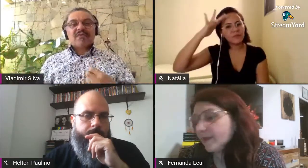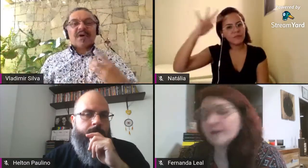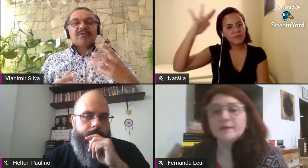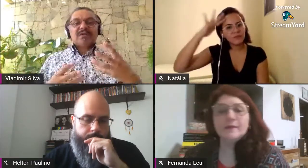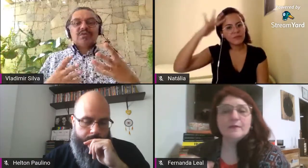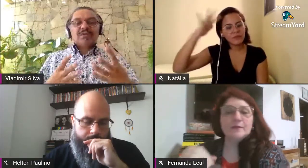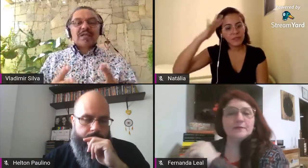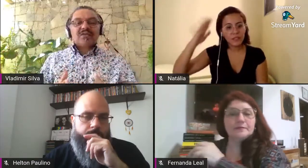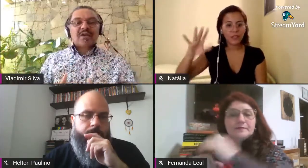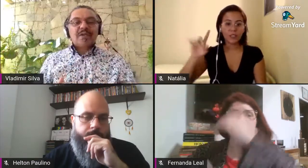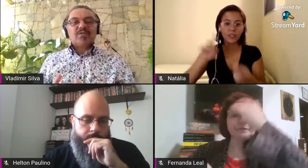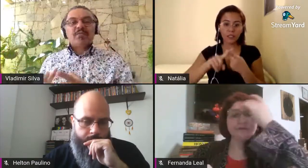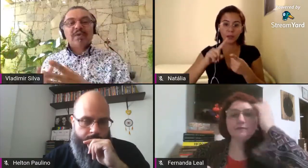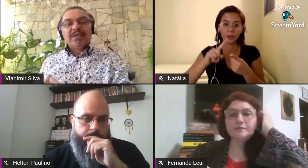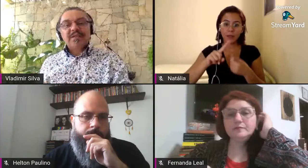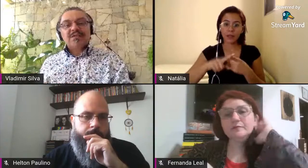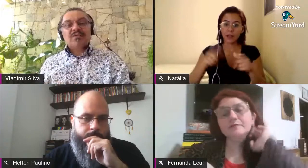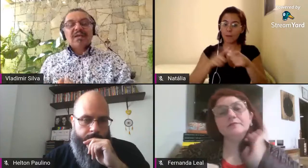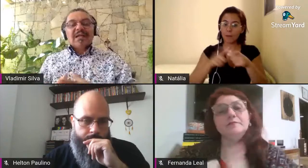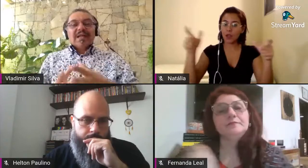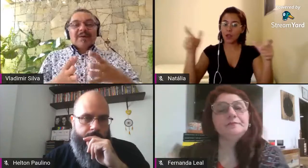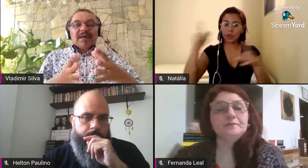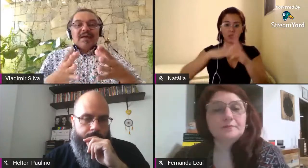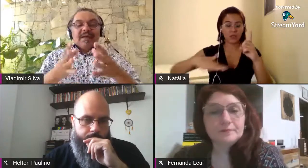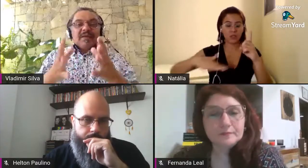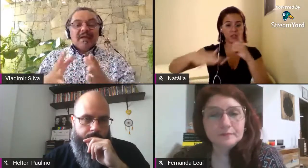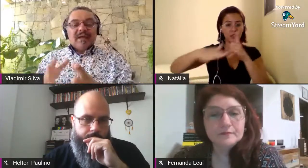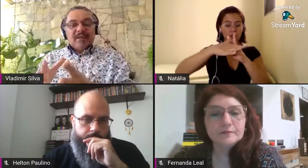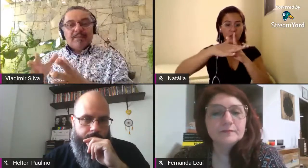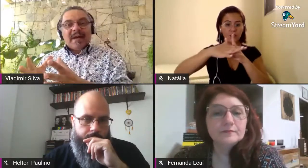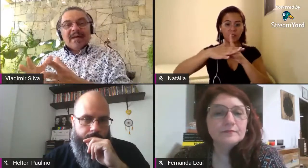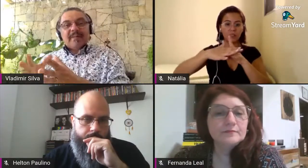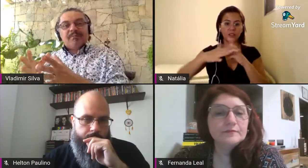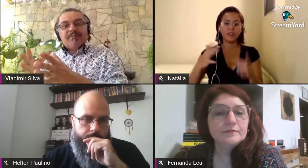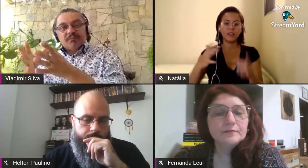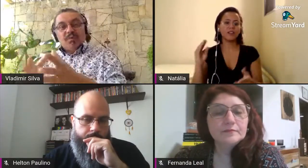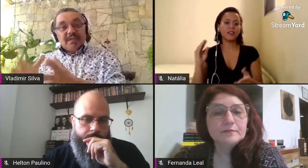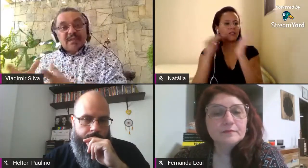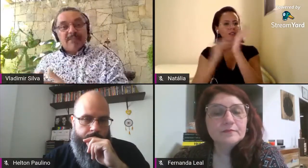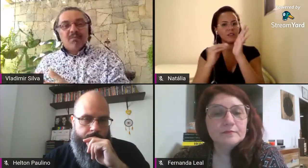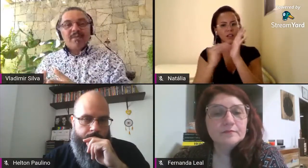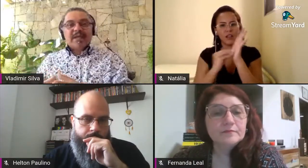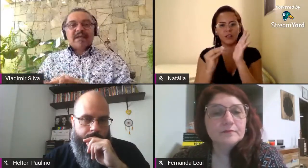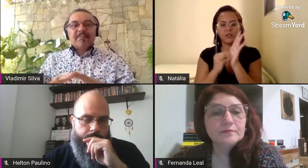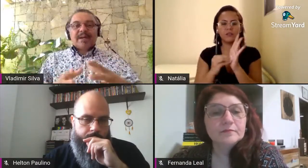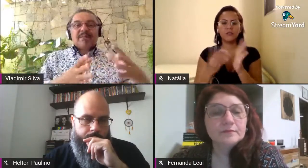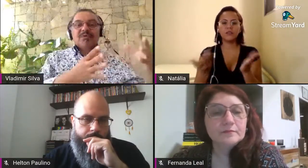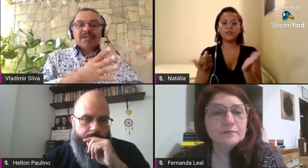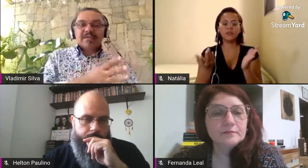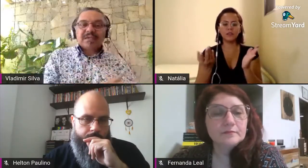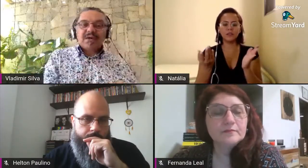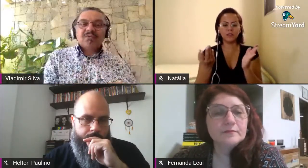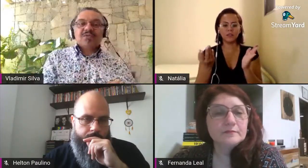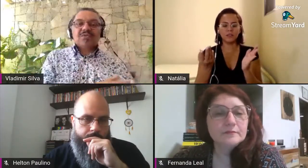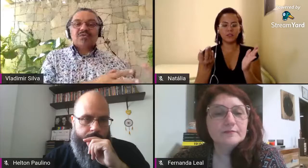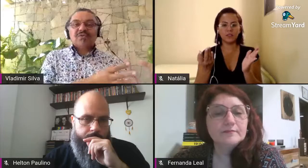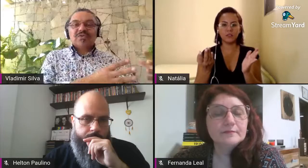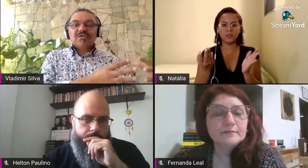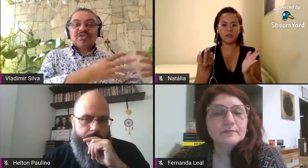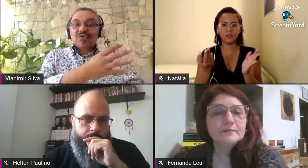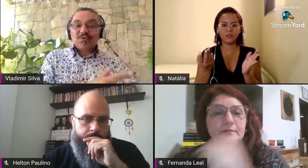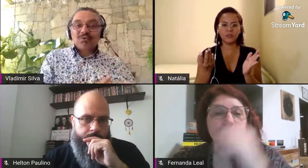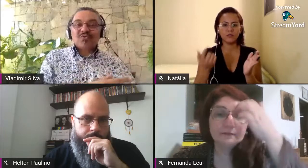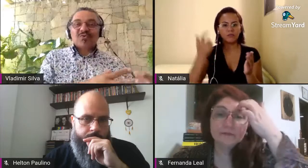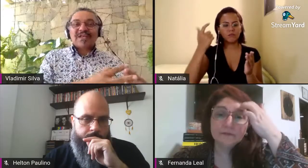editais, uma falta de um direcionamento político para política pública, né? Para a manutenção